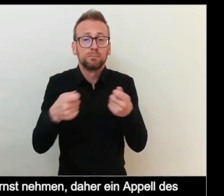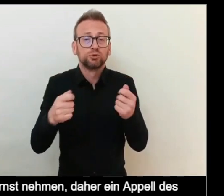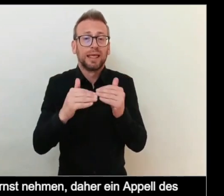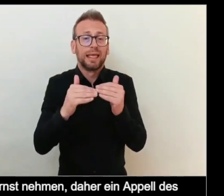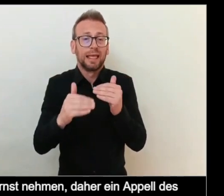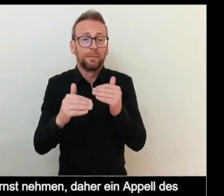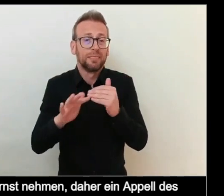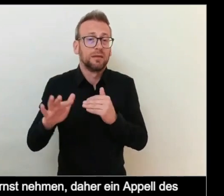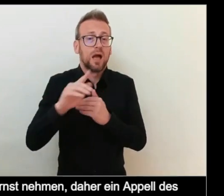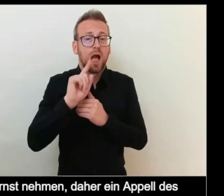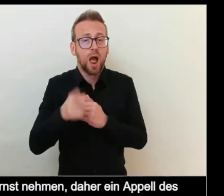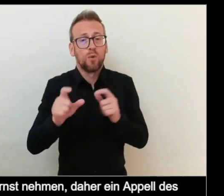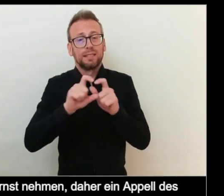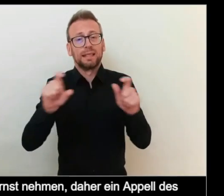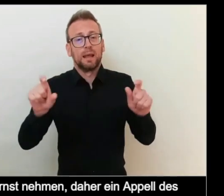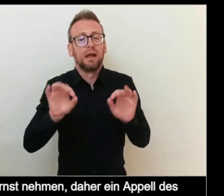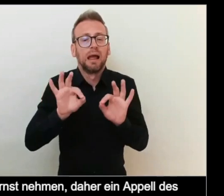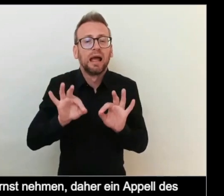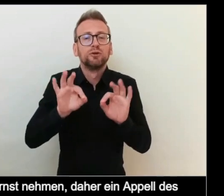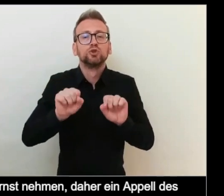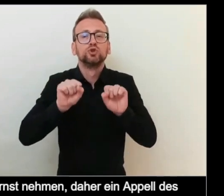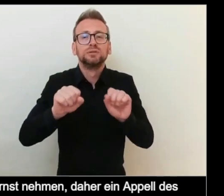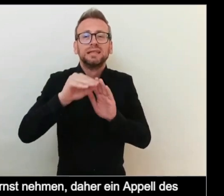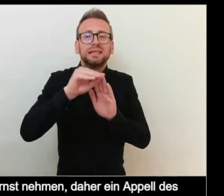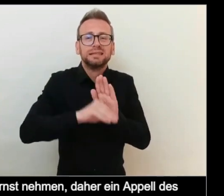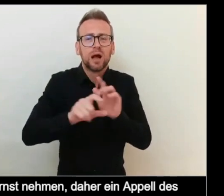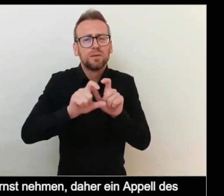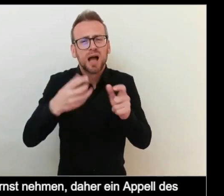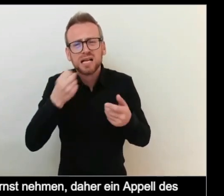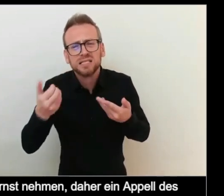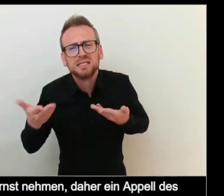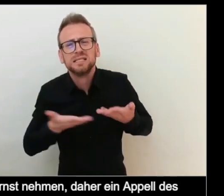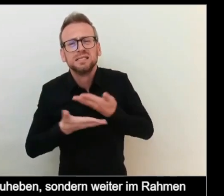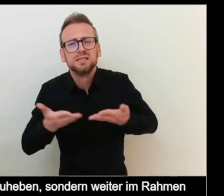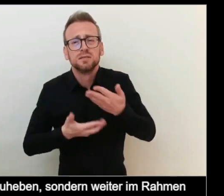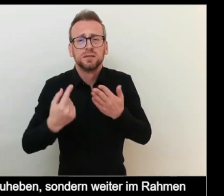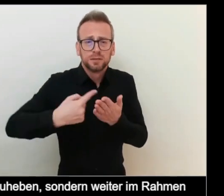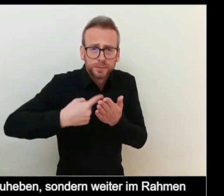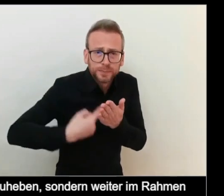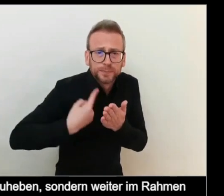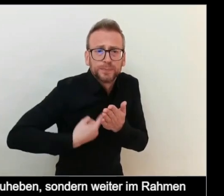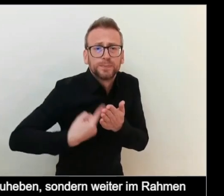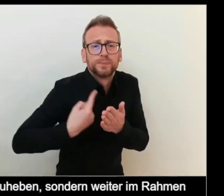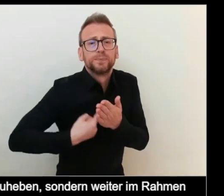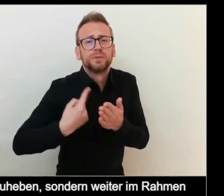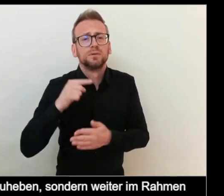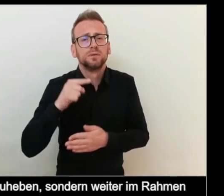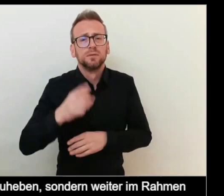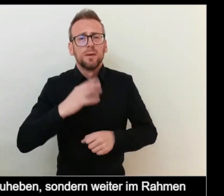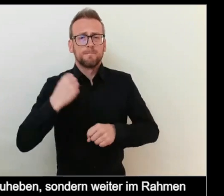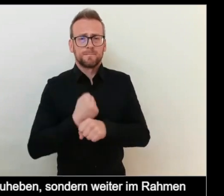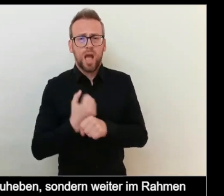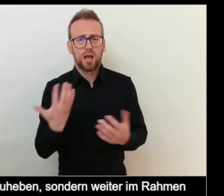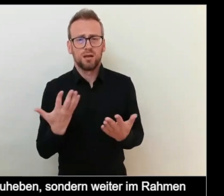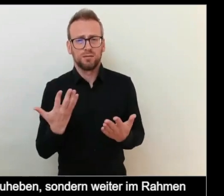die Vorschläge, die da vorliegen, die das Bundeskabinett bereits verabschiedet hat, wird aktuell offenbar innerhalb der Ampelkoalition